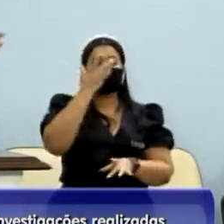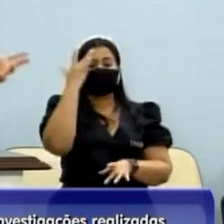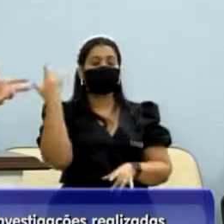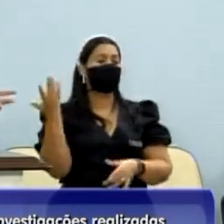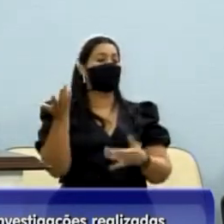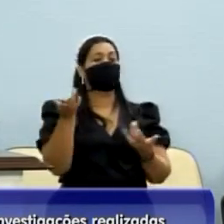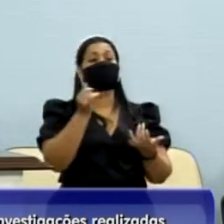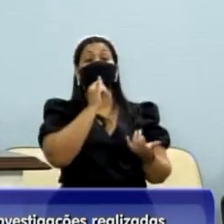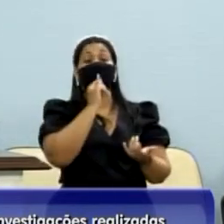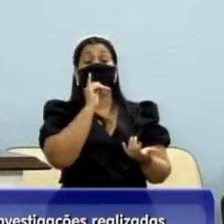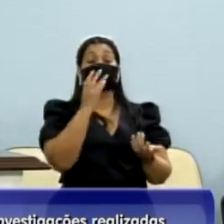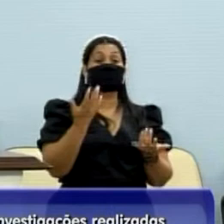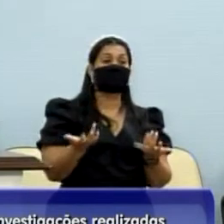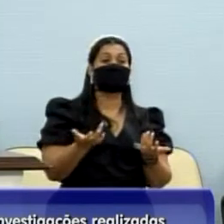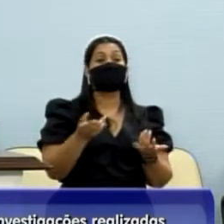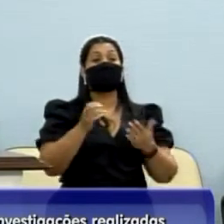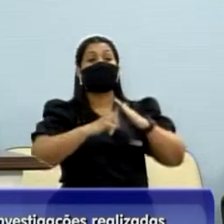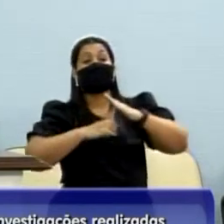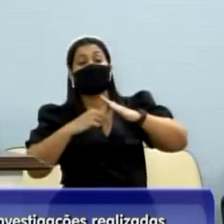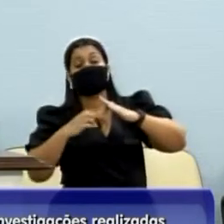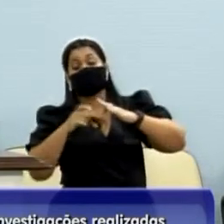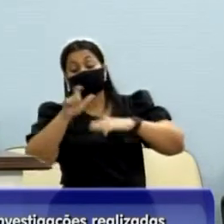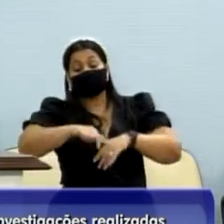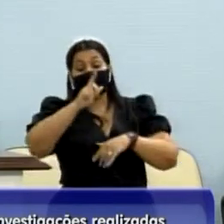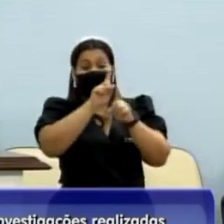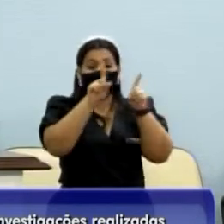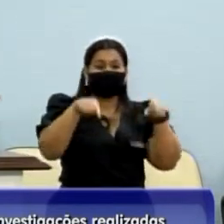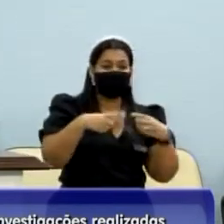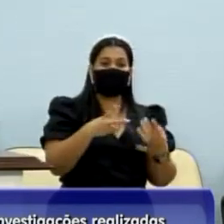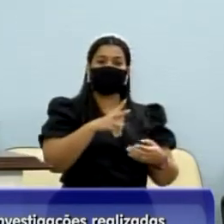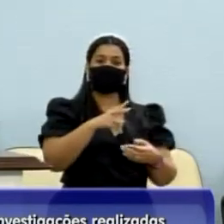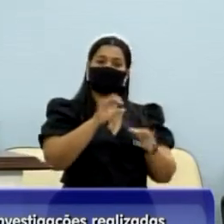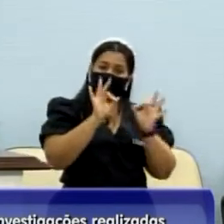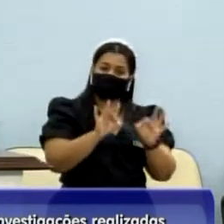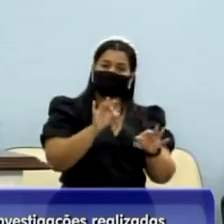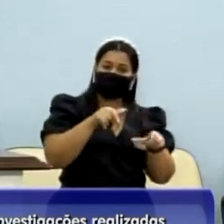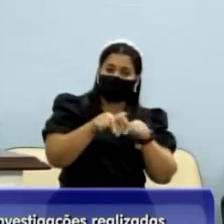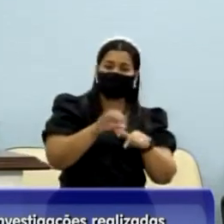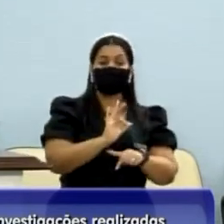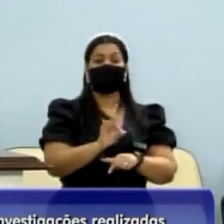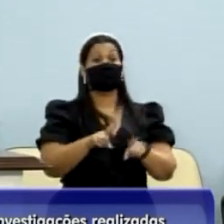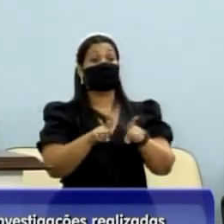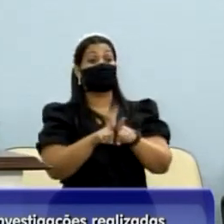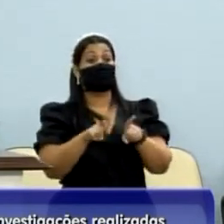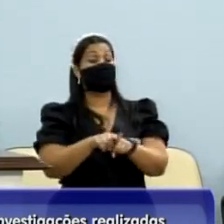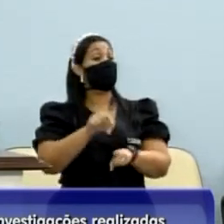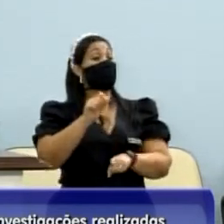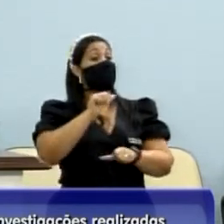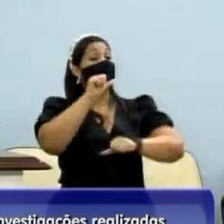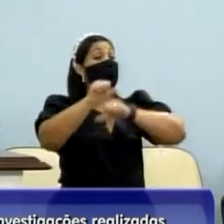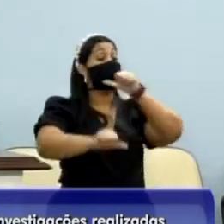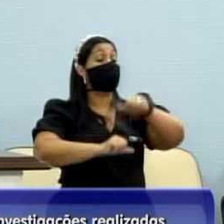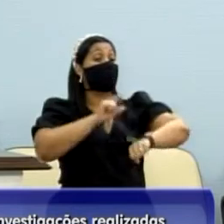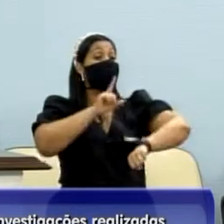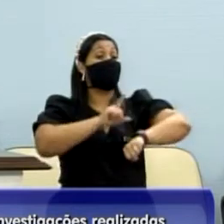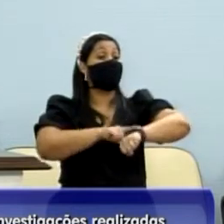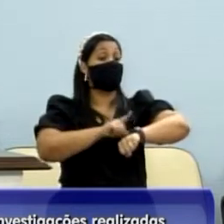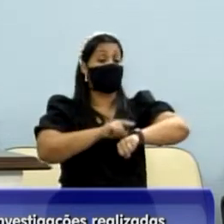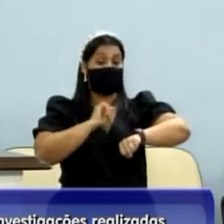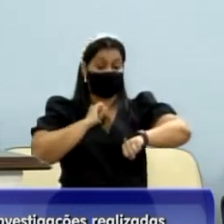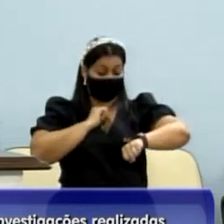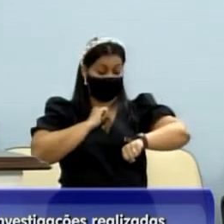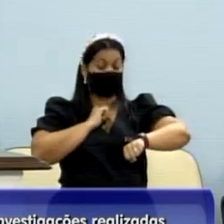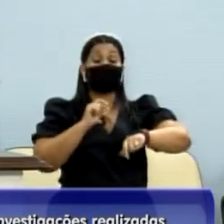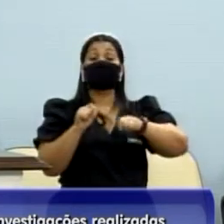laranja, possíveis laranjas em terceirizados, até evitar alteração de horário, por exemplo, que ia ser feito de